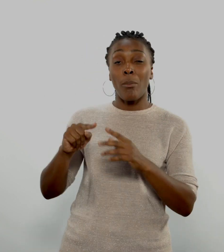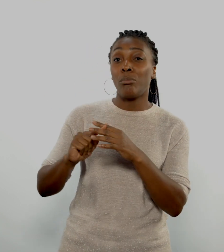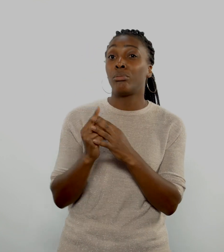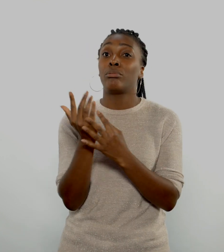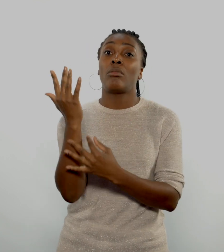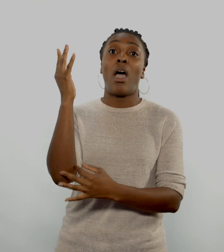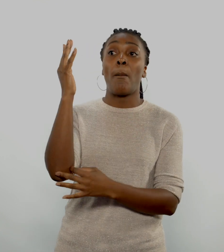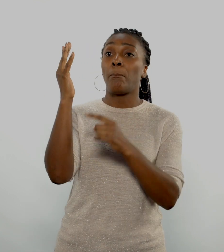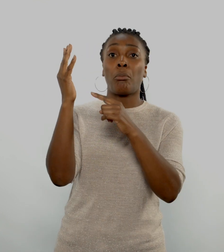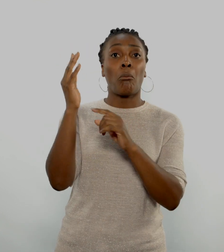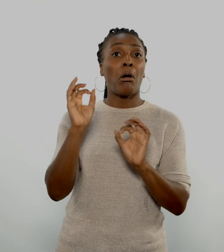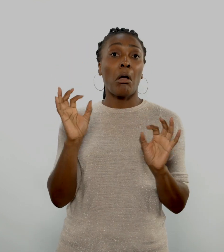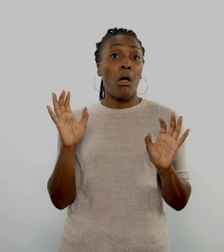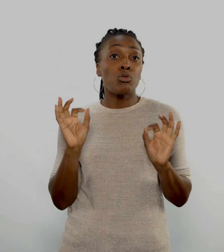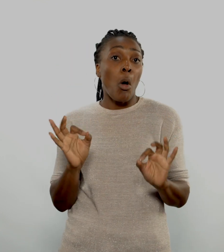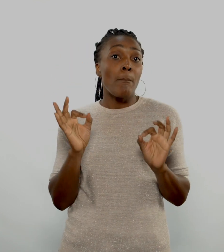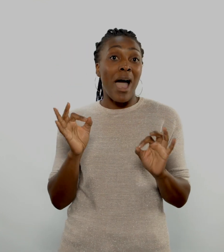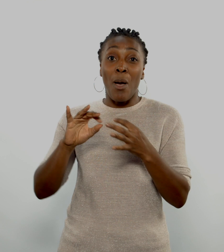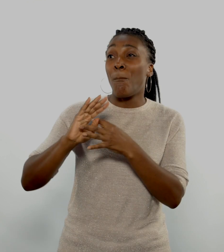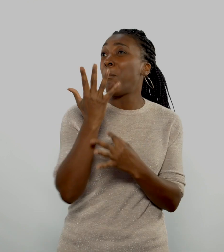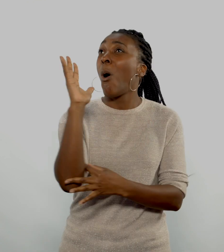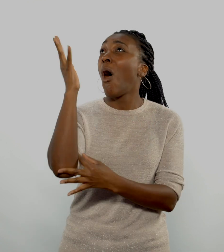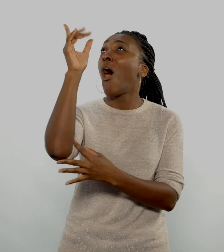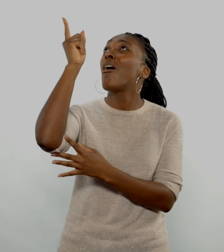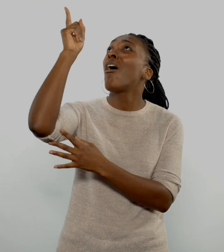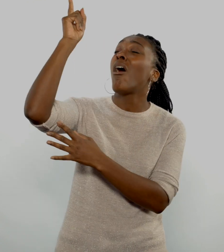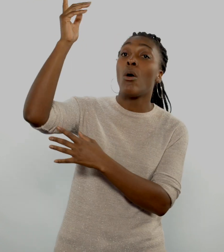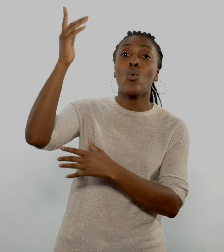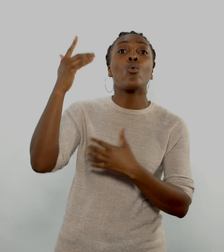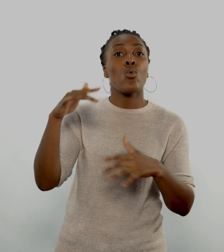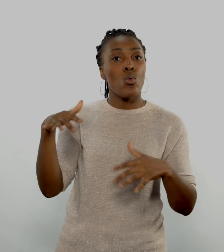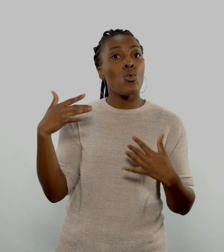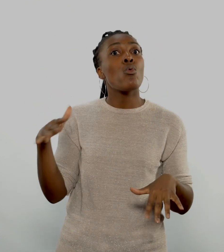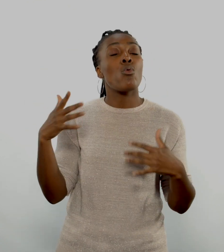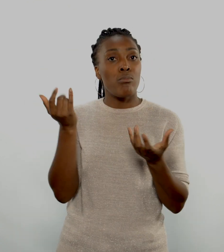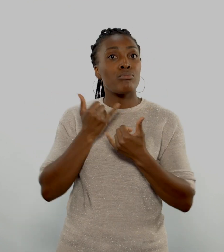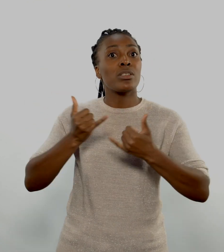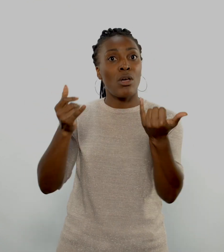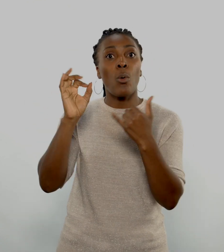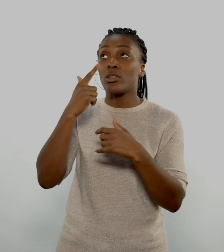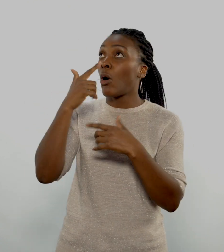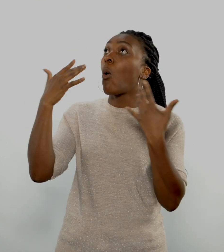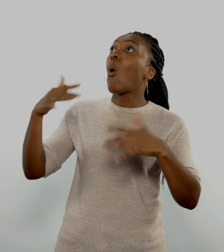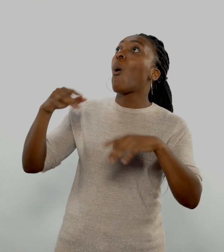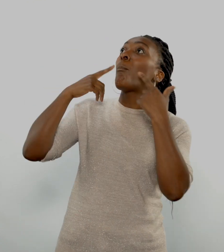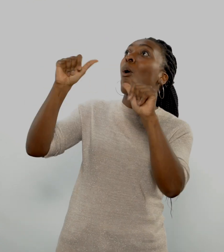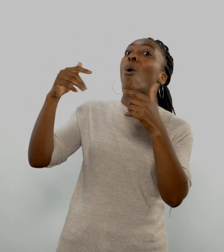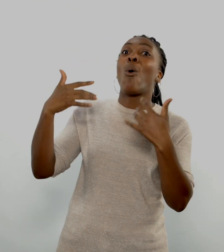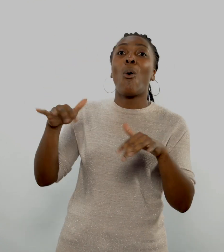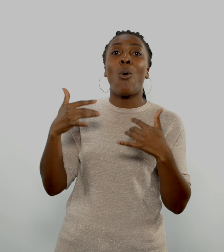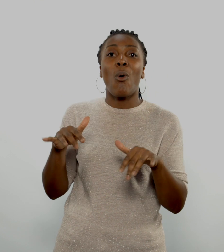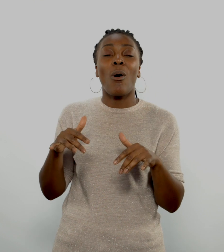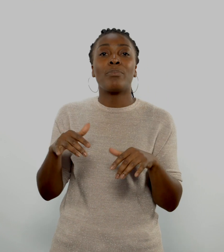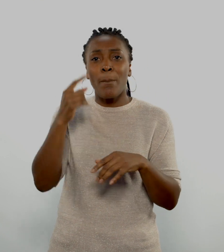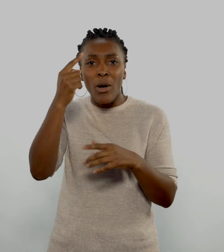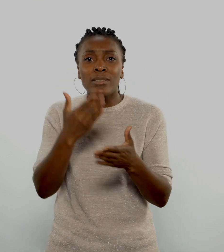Mais ça peut devenir un grand chêne. Et là, ça devient impressionnant. En fait, chaque jour, c'est pas forcément impressionnant, mais ça porte du fruit. Pensez à cela,